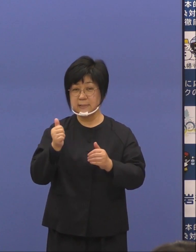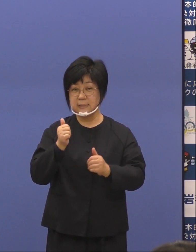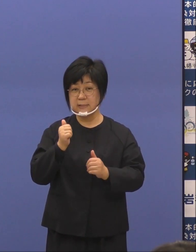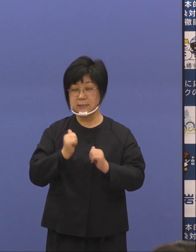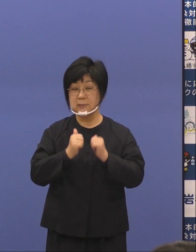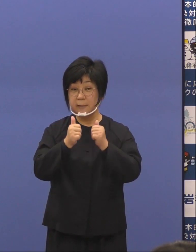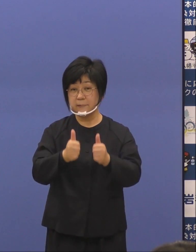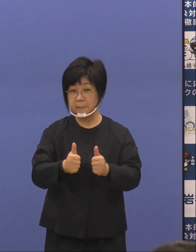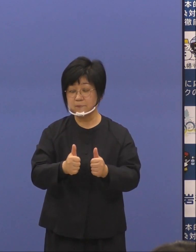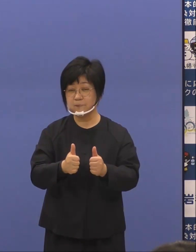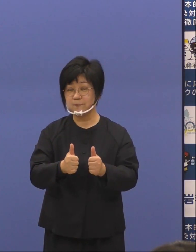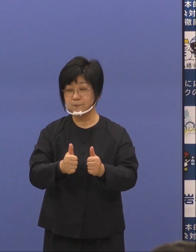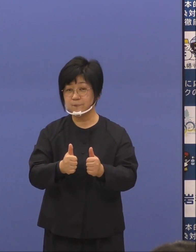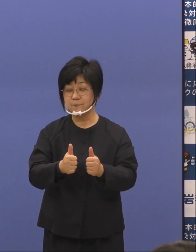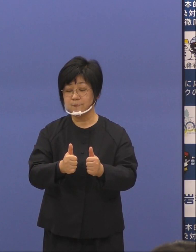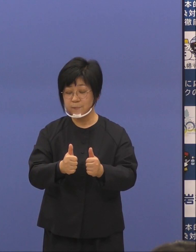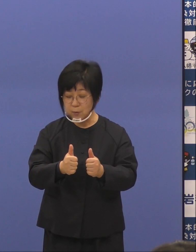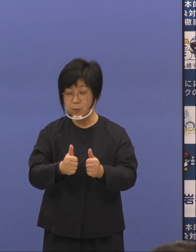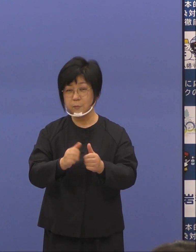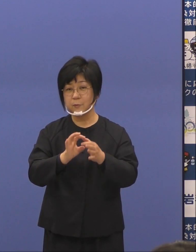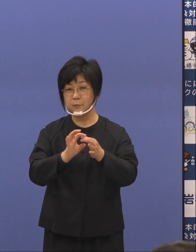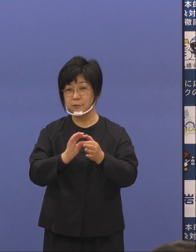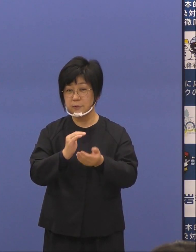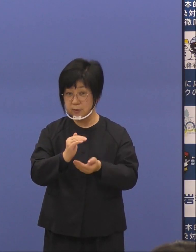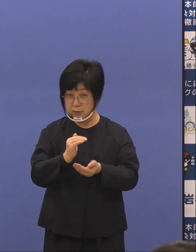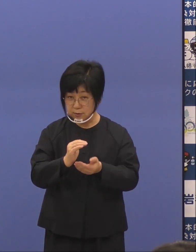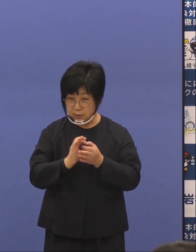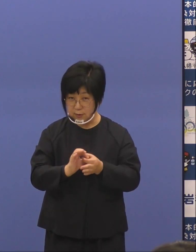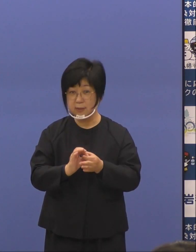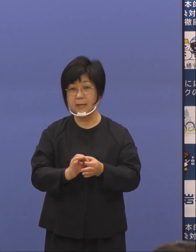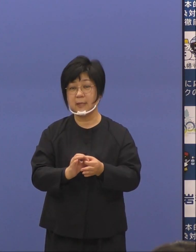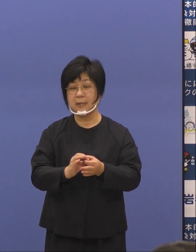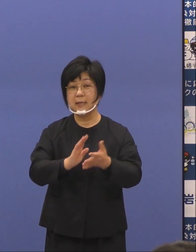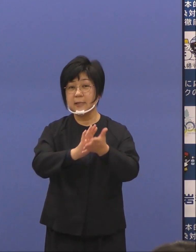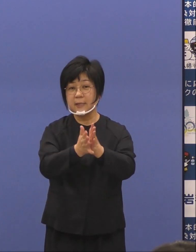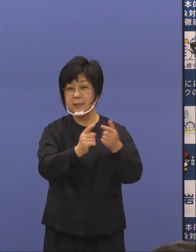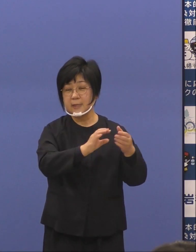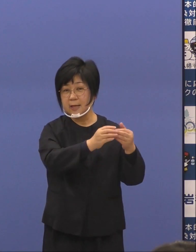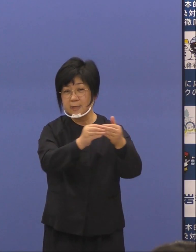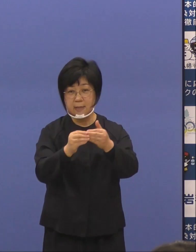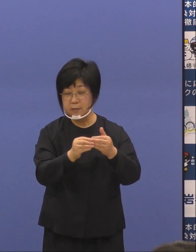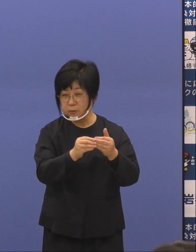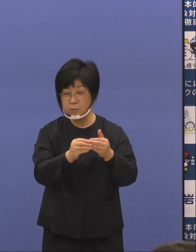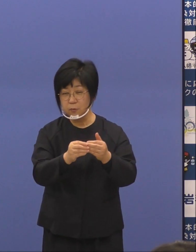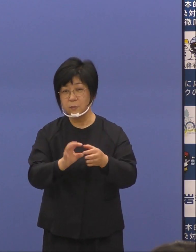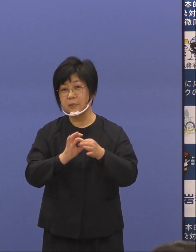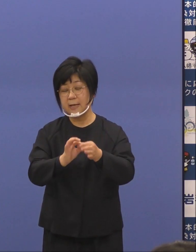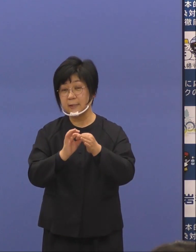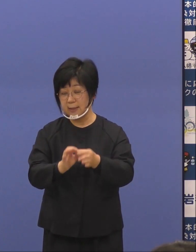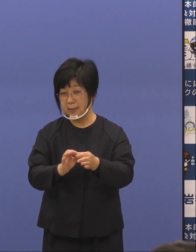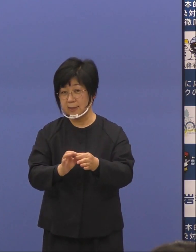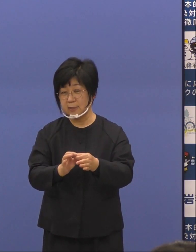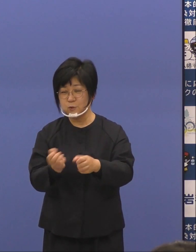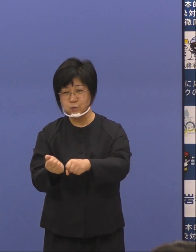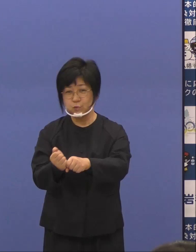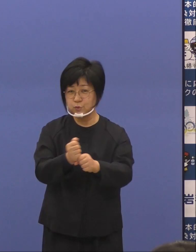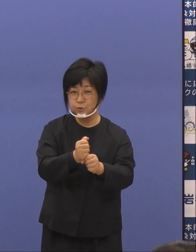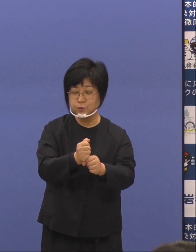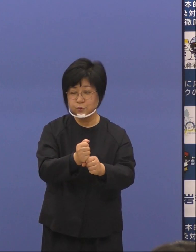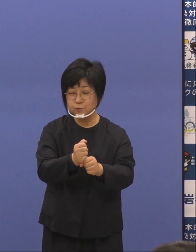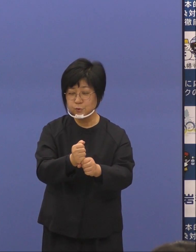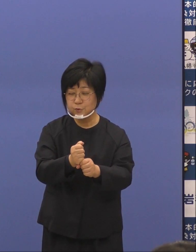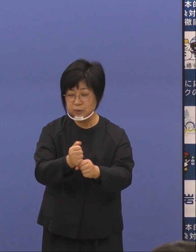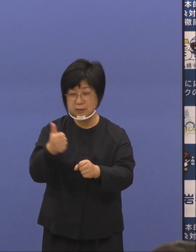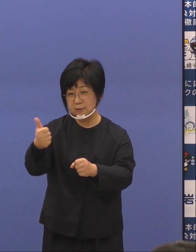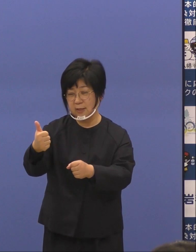ね、記者会見を開いて県連側との関係修復に言及したというのが